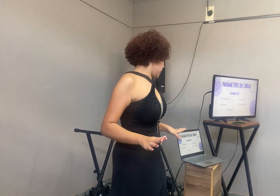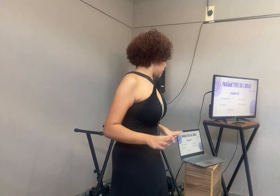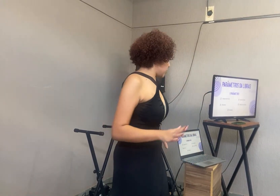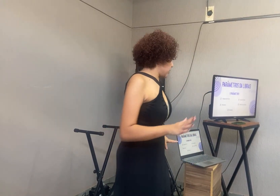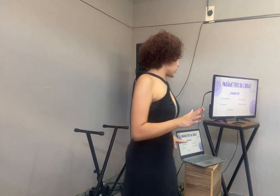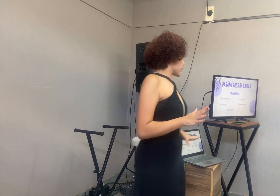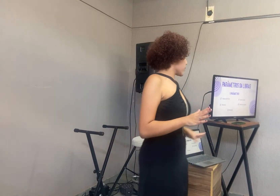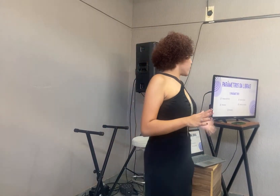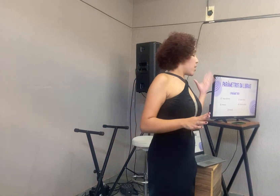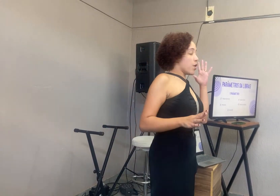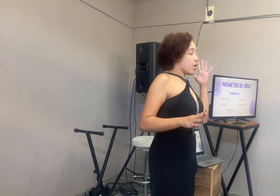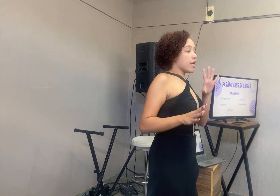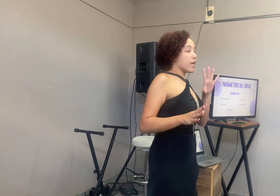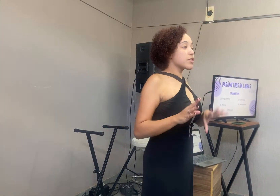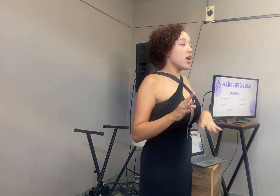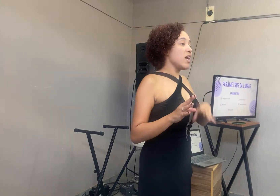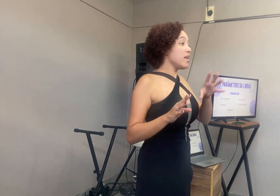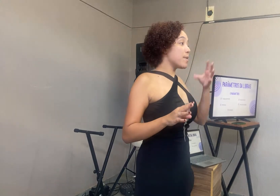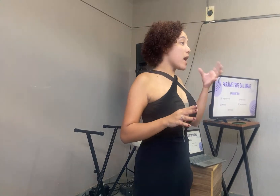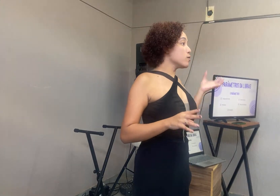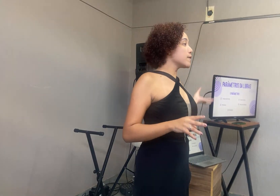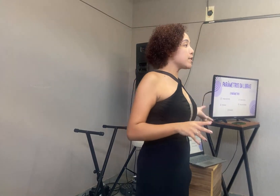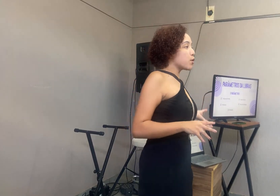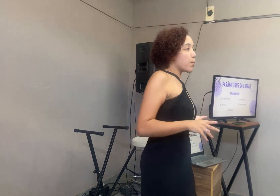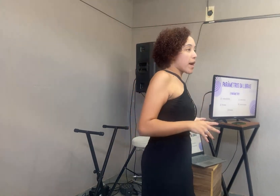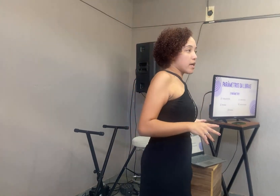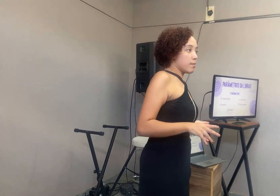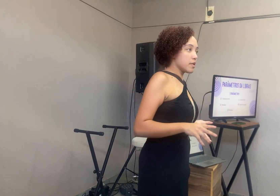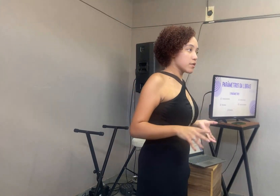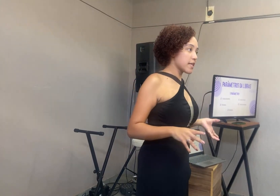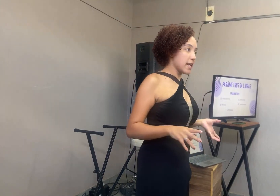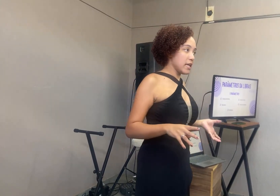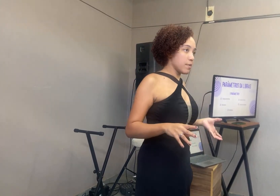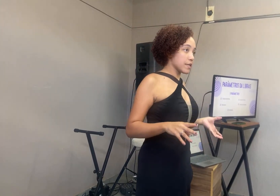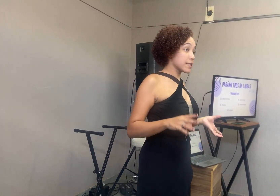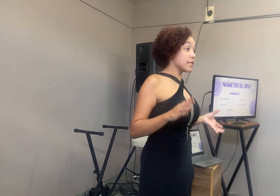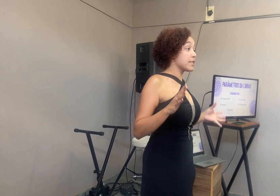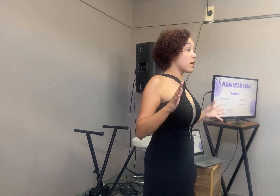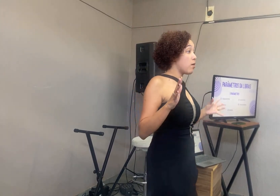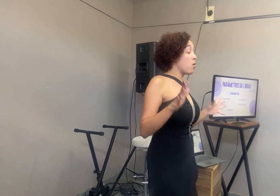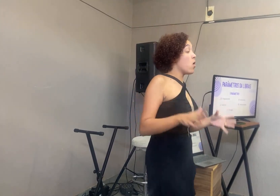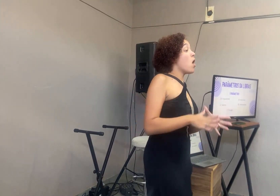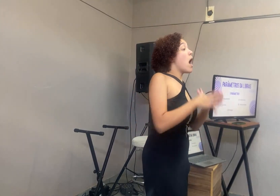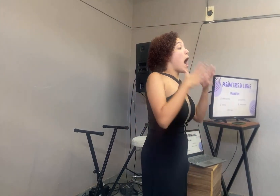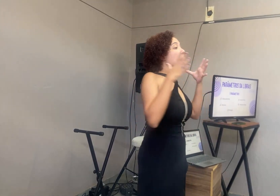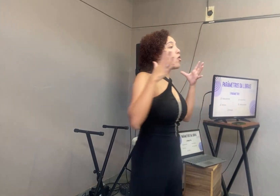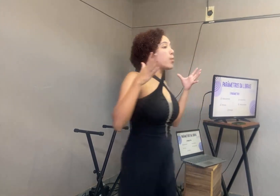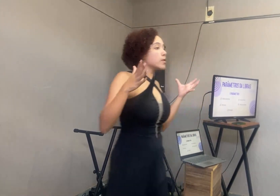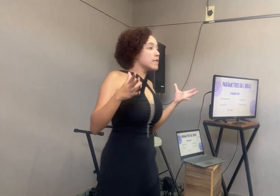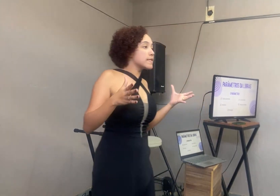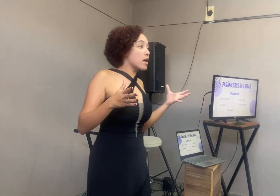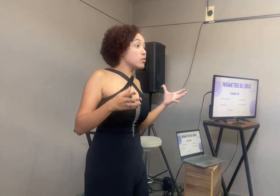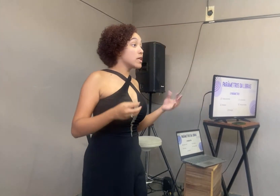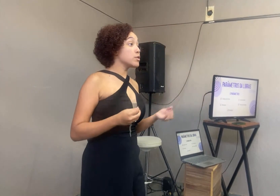antes disso, eu queria só relembrar os 5 parâmetros da Libras, que são a composição da